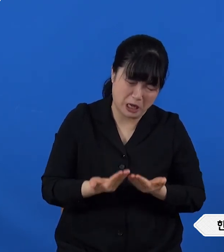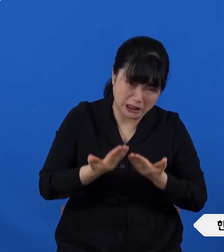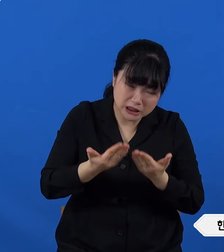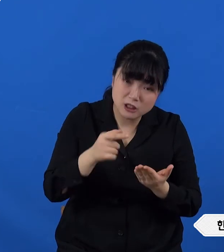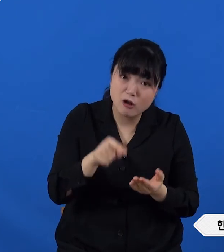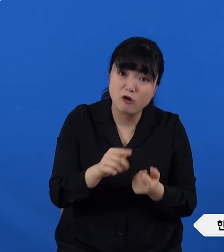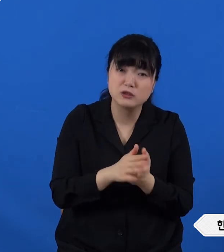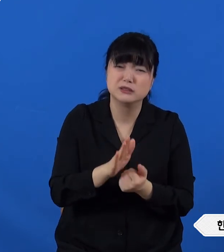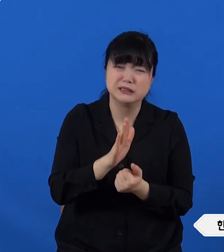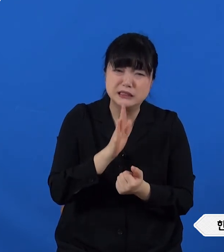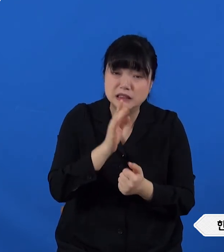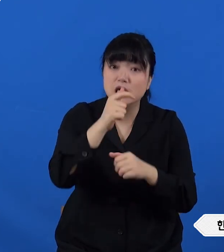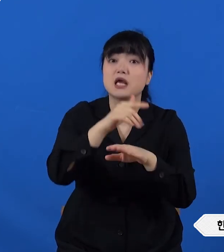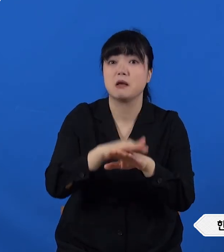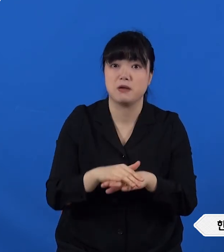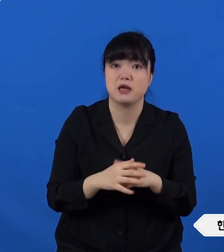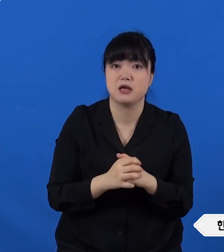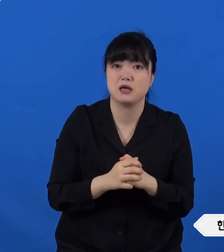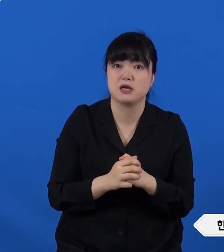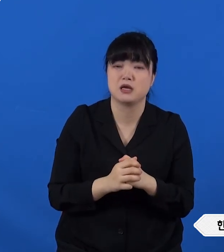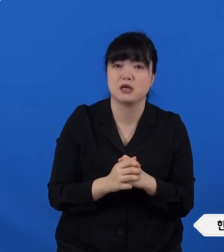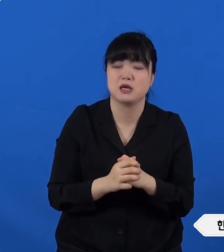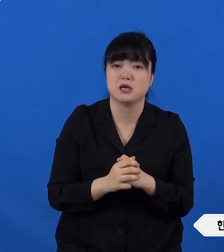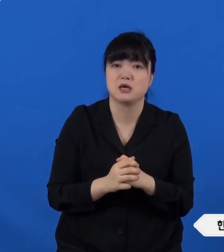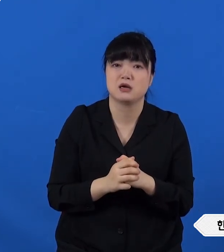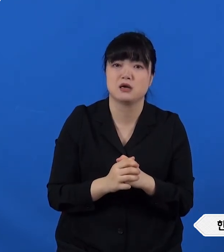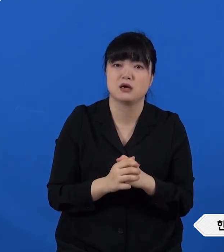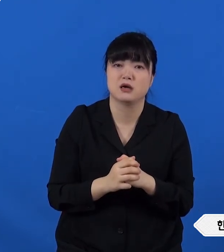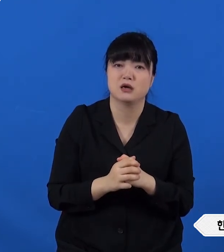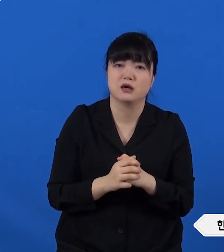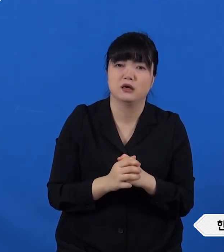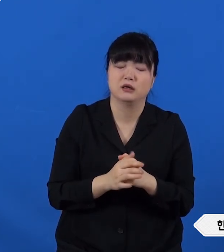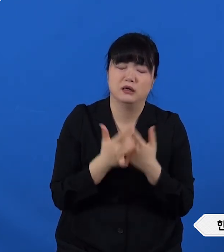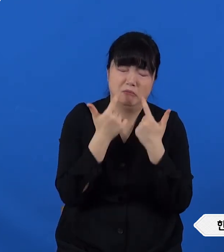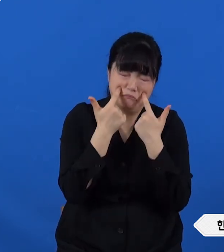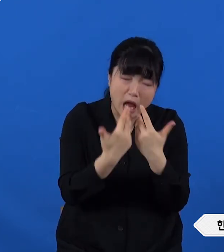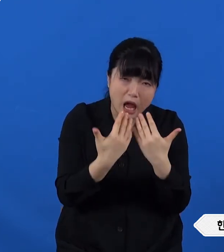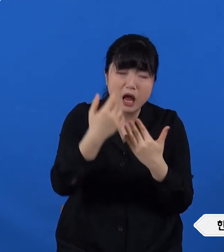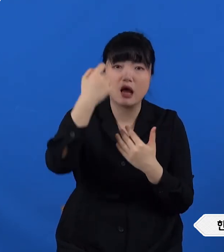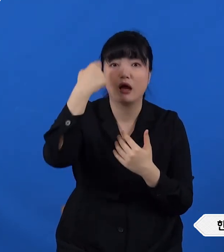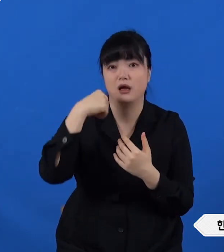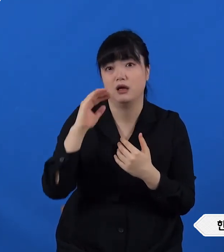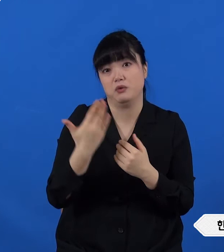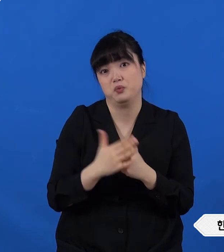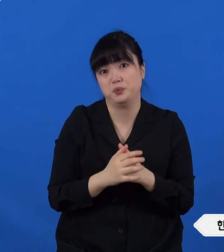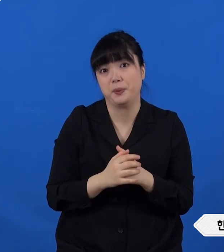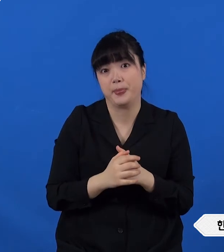이것이 진짜 예배구나 하는 것을 절실하게 깨달았다고 합니다.